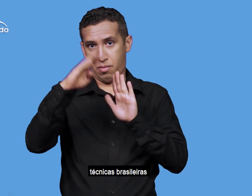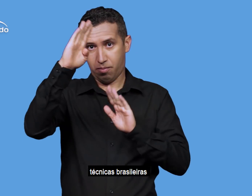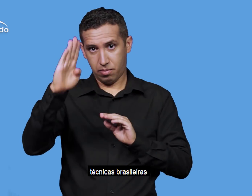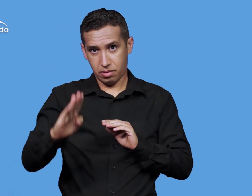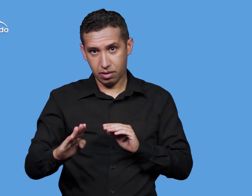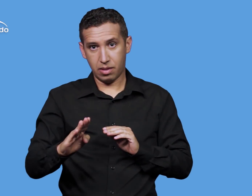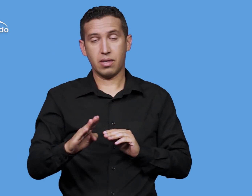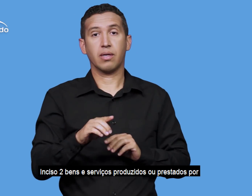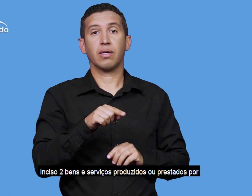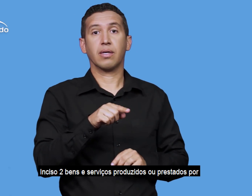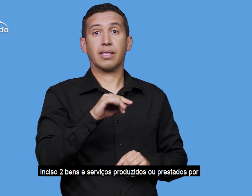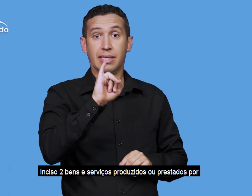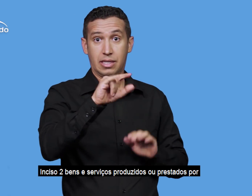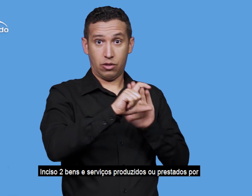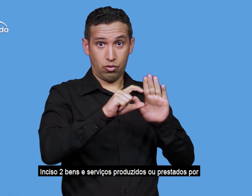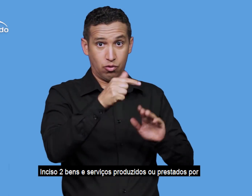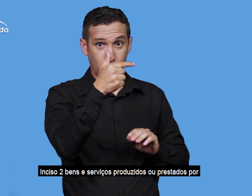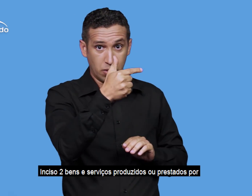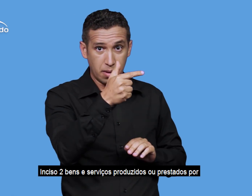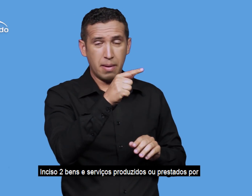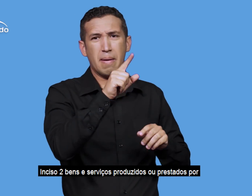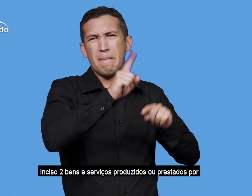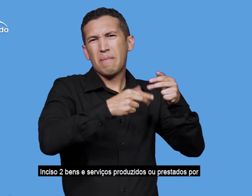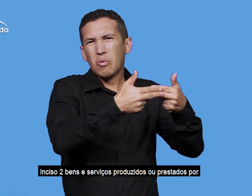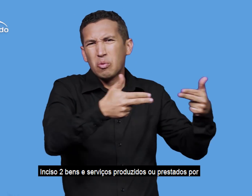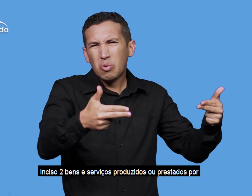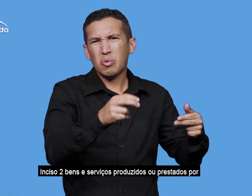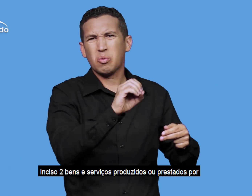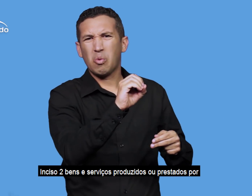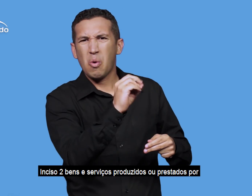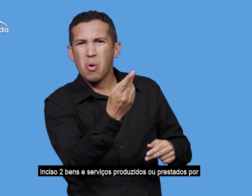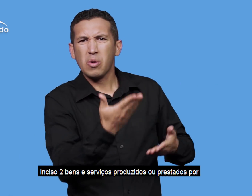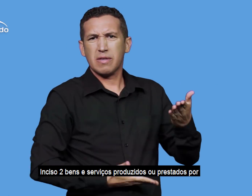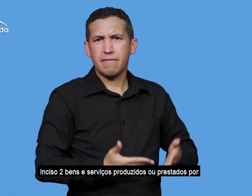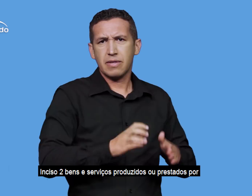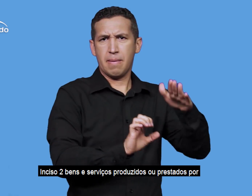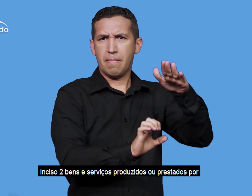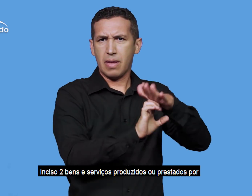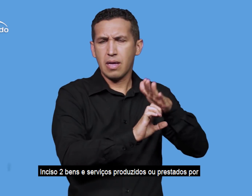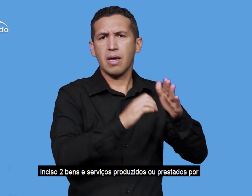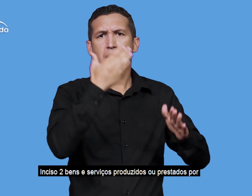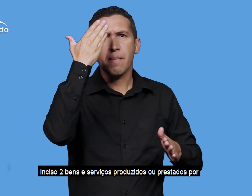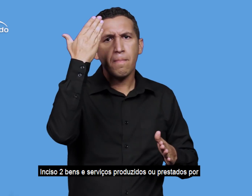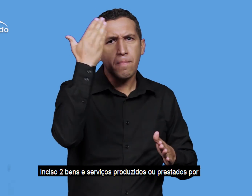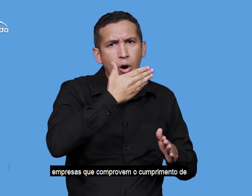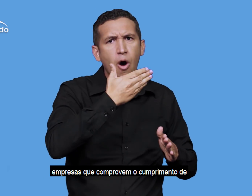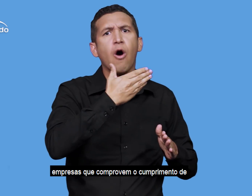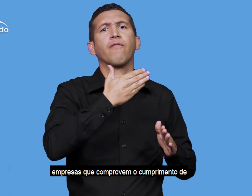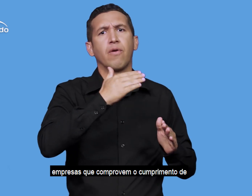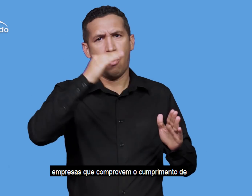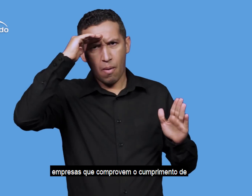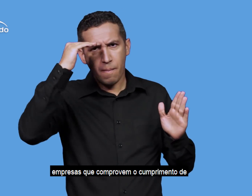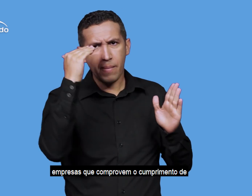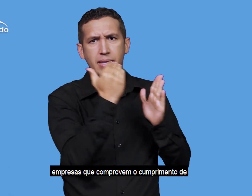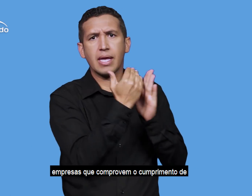o inciso 2 bens e serviços produzidos ou prestados por empresas que comprovem o cumprimento